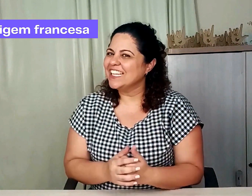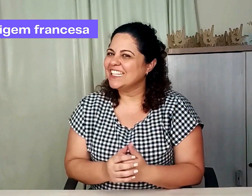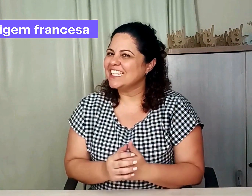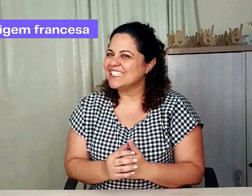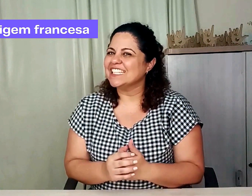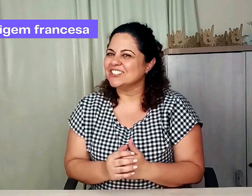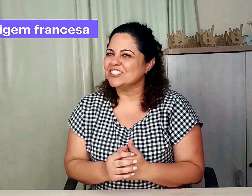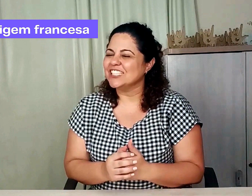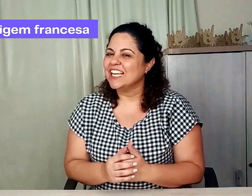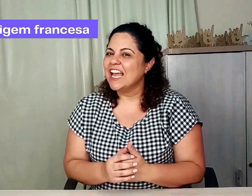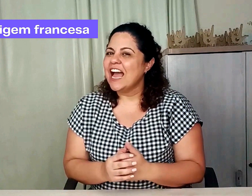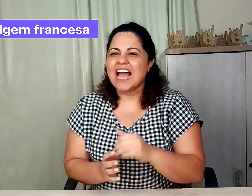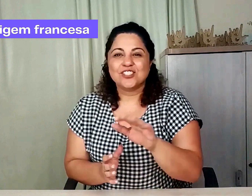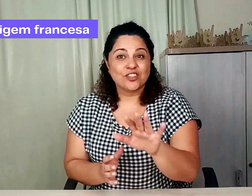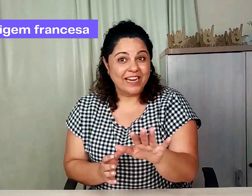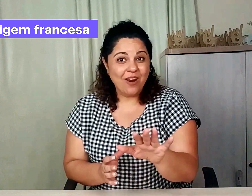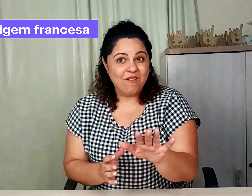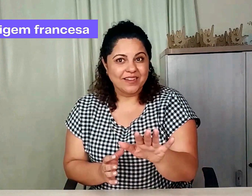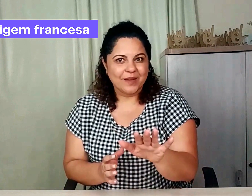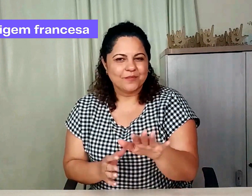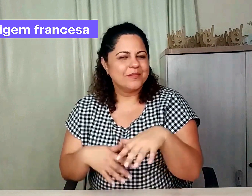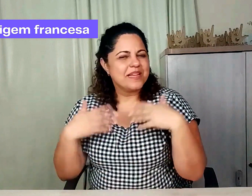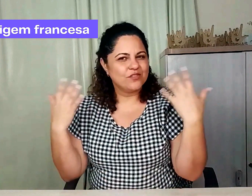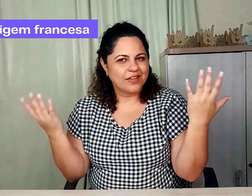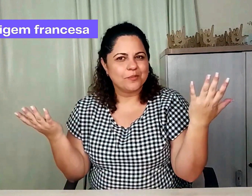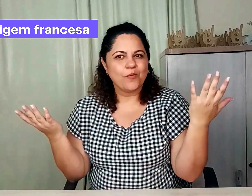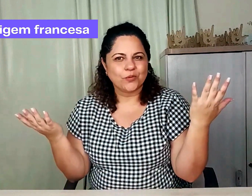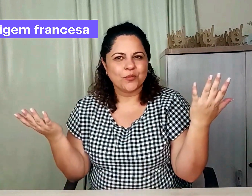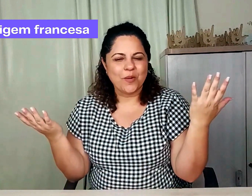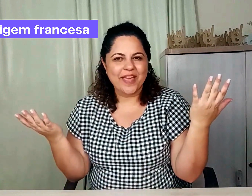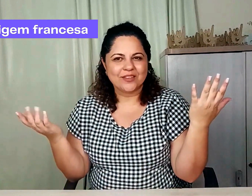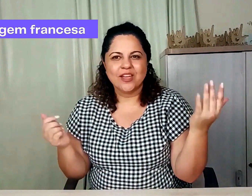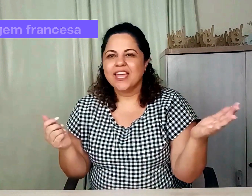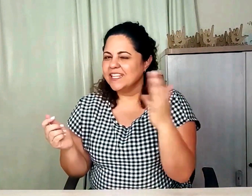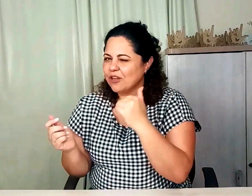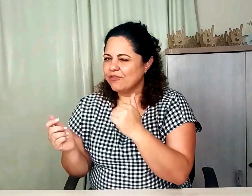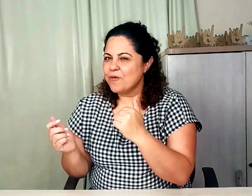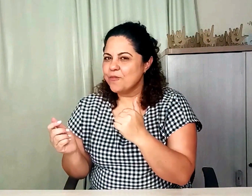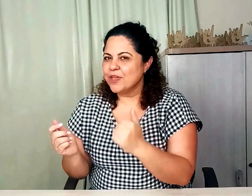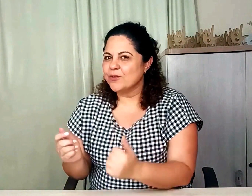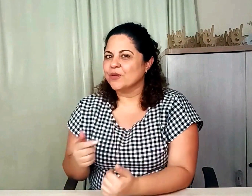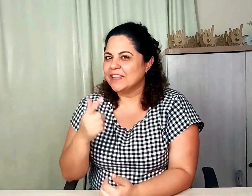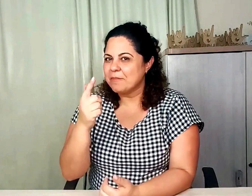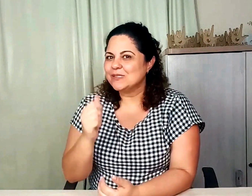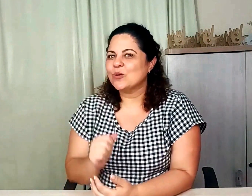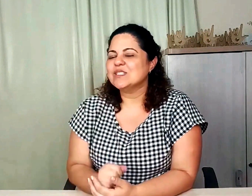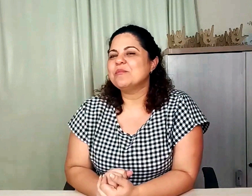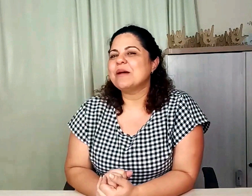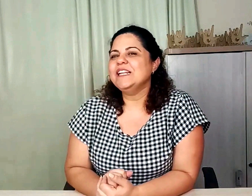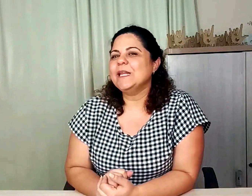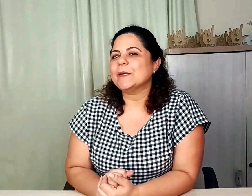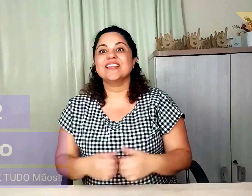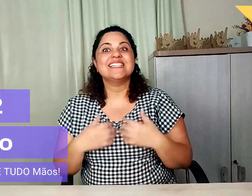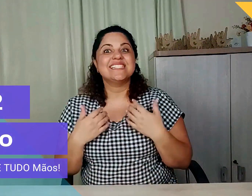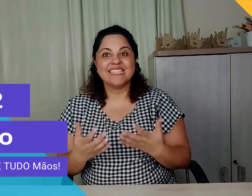que interessante! A história é longa, mas fica para um outro momento. Então vem comigo, que tem mais coisa para aprender.